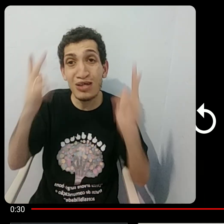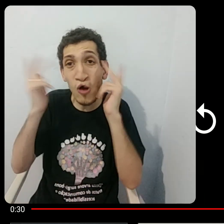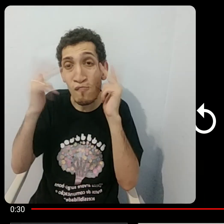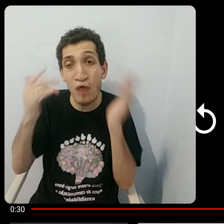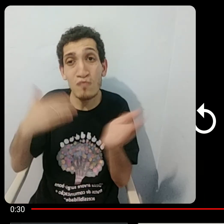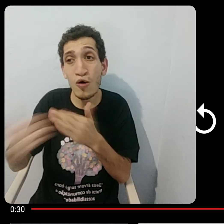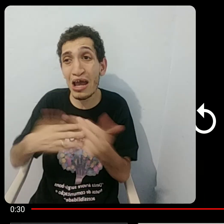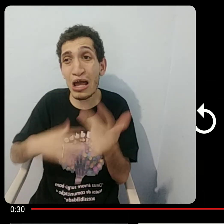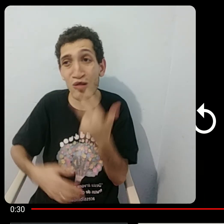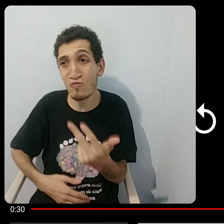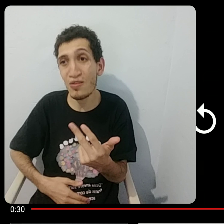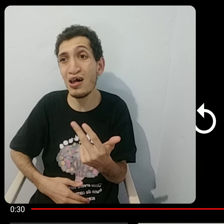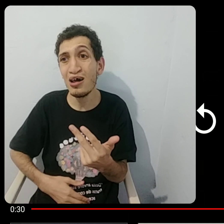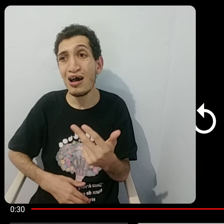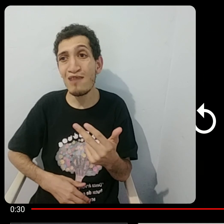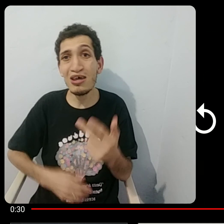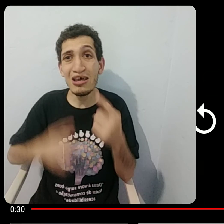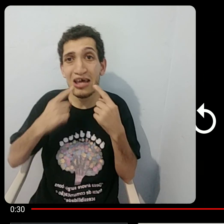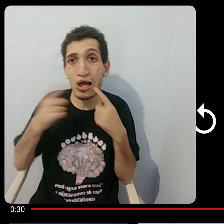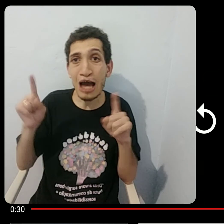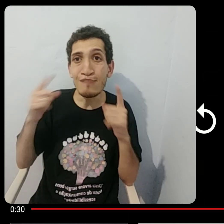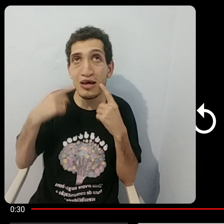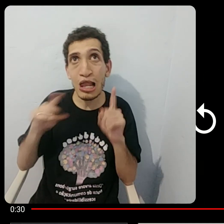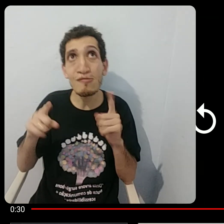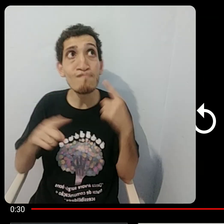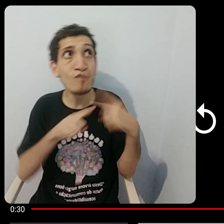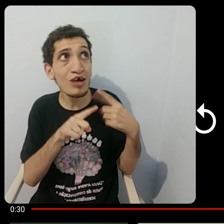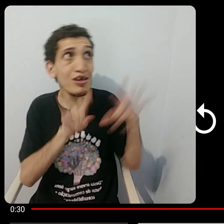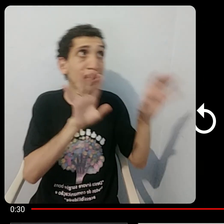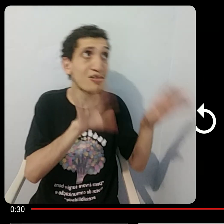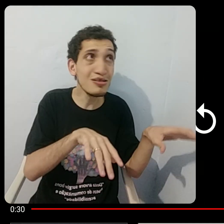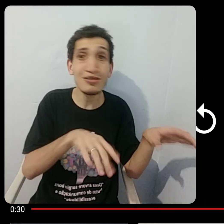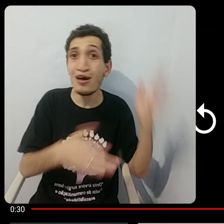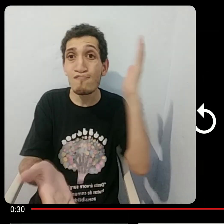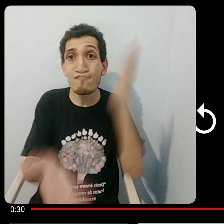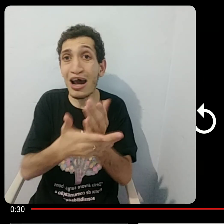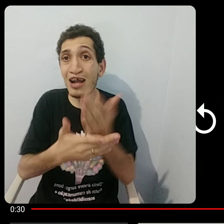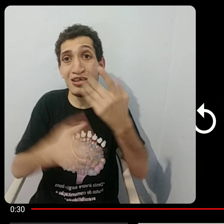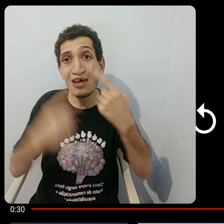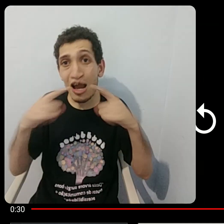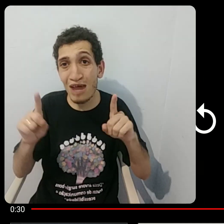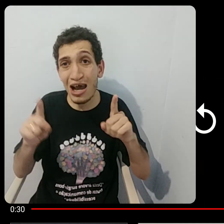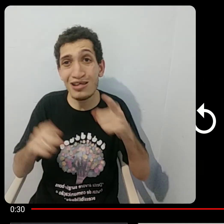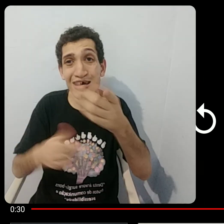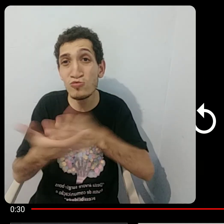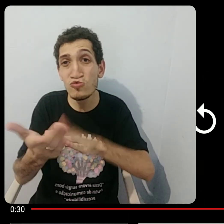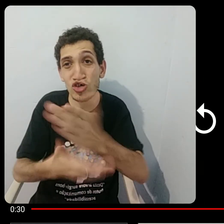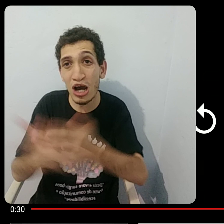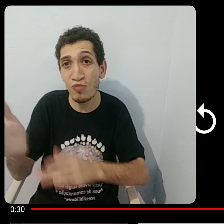é normal em qualquer língua, né? Ninguém reclamando, porque é assim. Para de reclamar, você é muito chato.